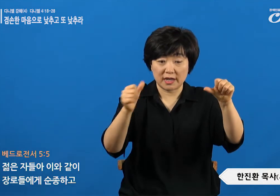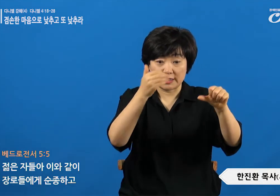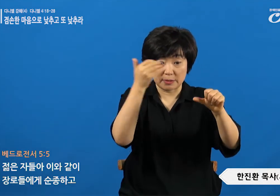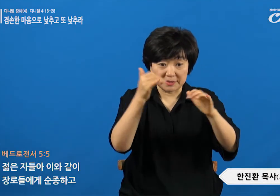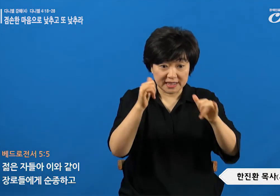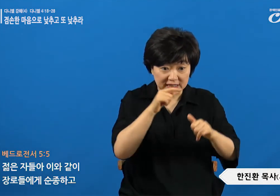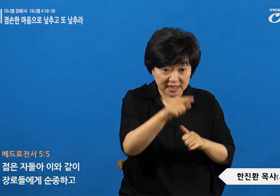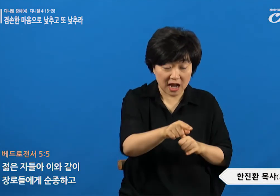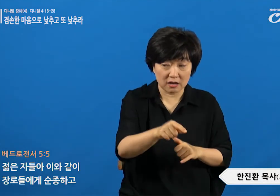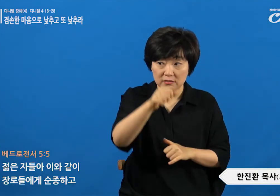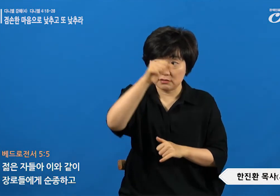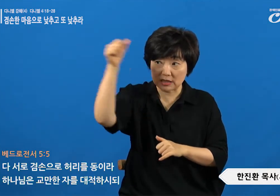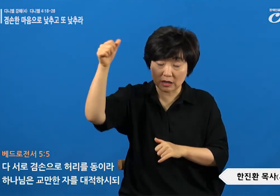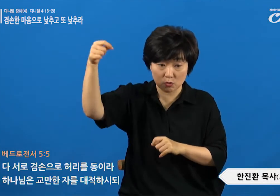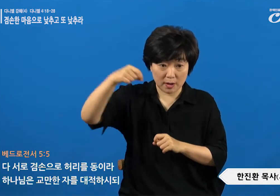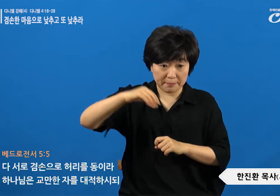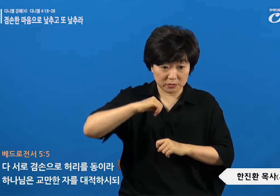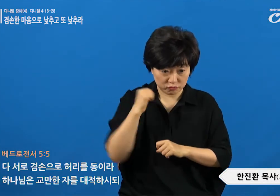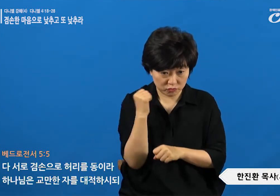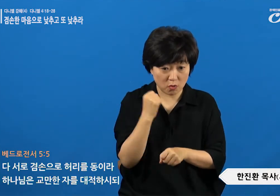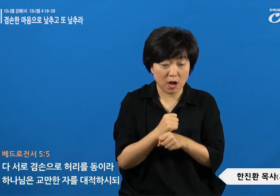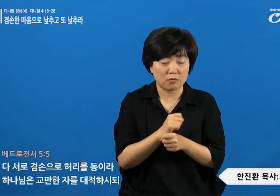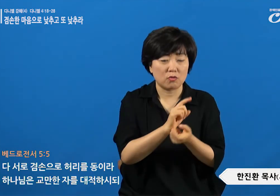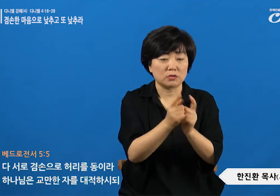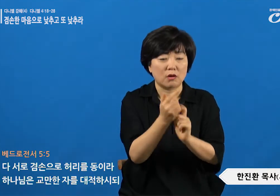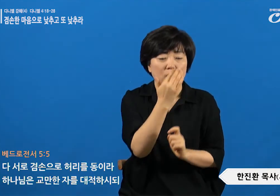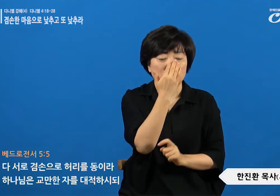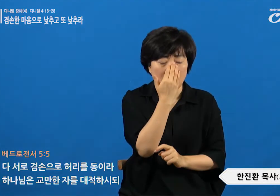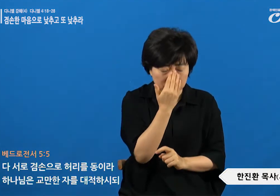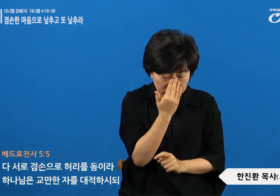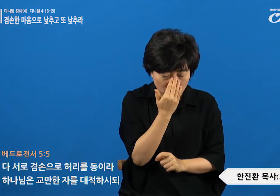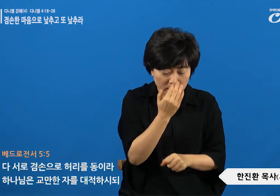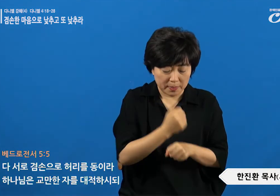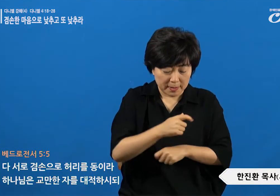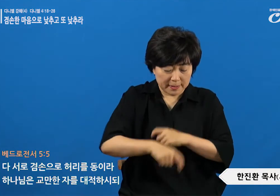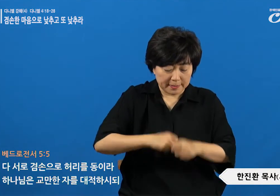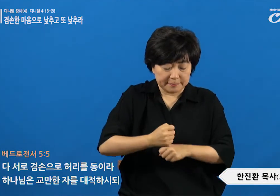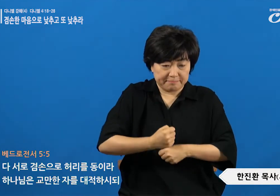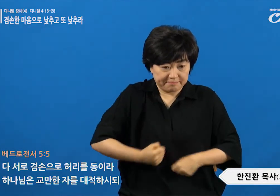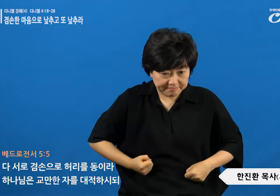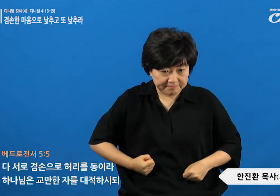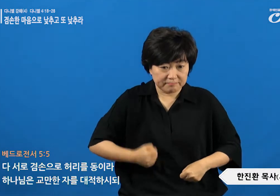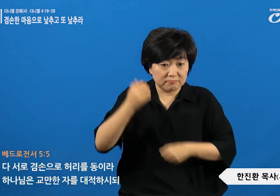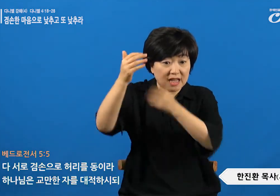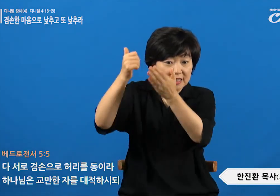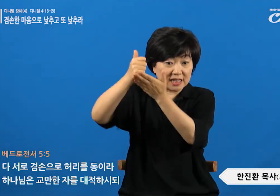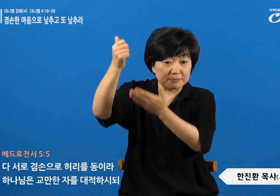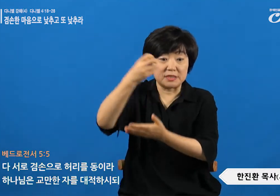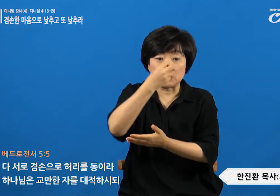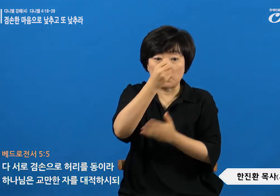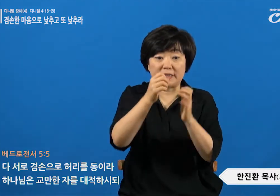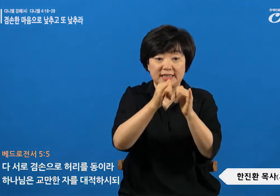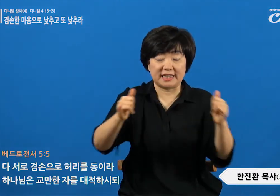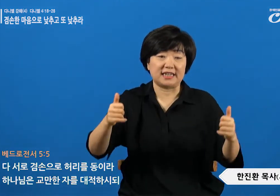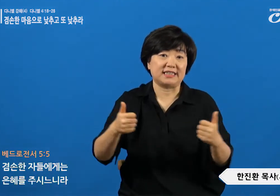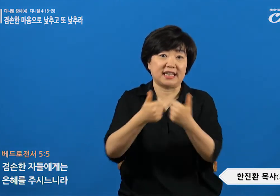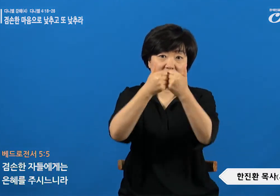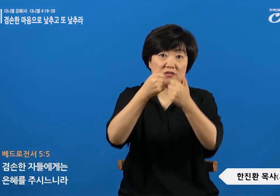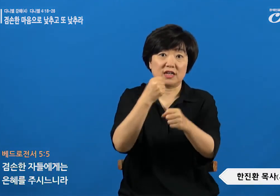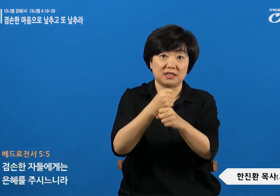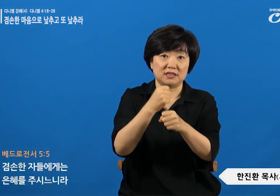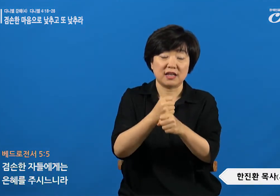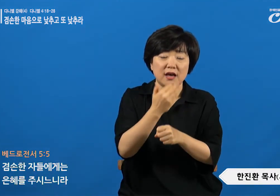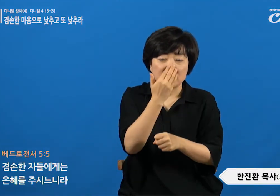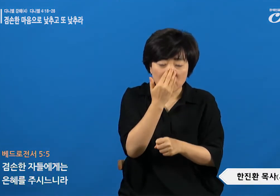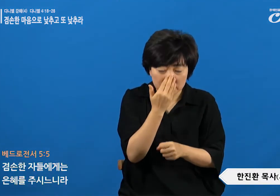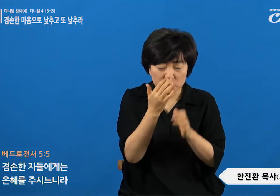자들아 이와 같이 장로들에게 순종하고 다 서로 겸손으로 허리를 동이라. 하나님은 교만한 자를